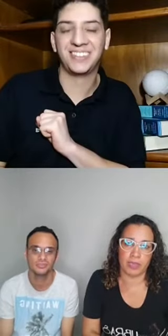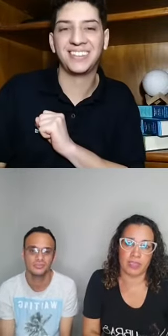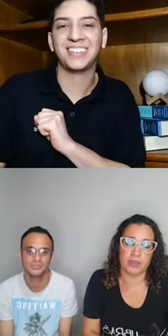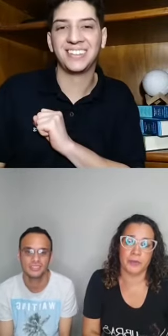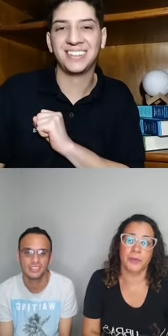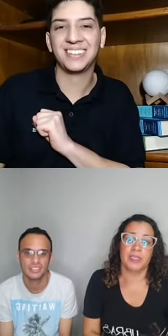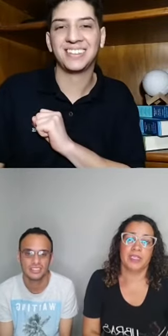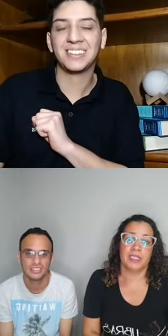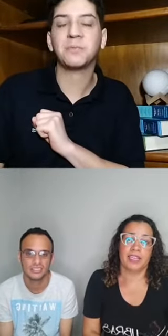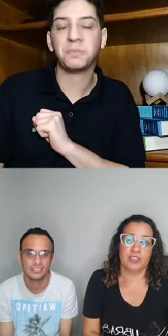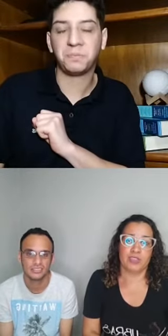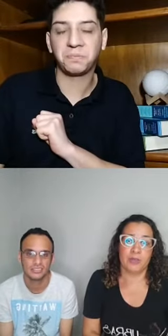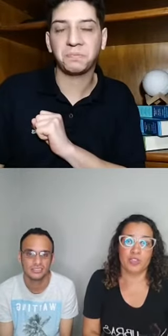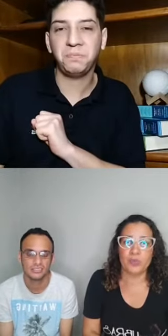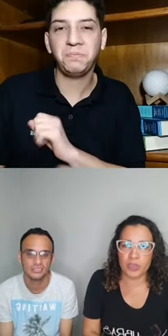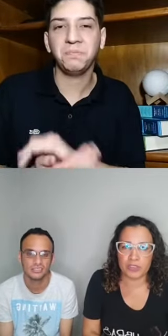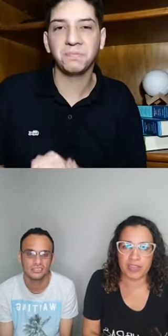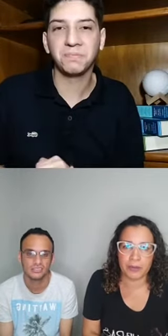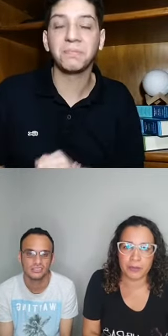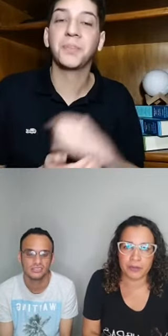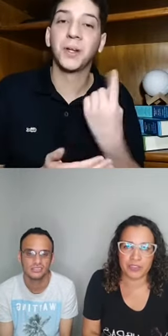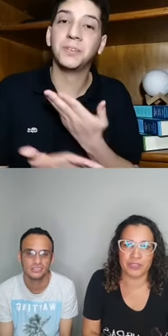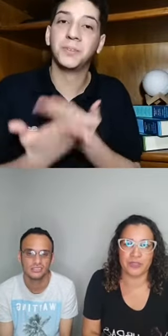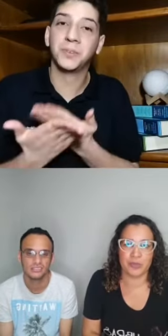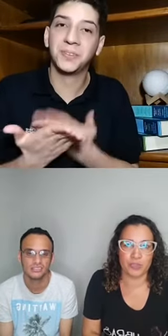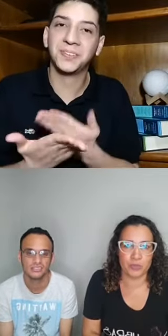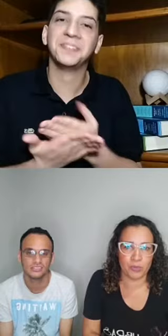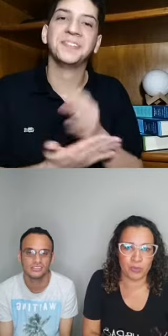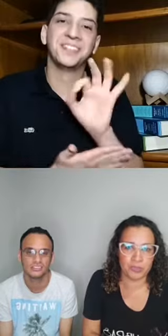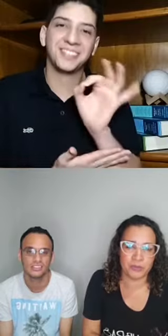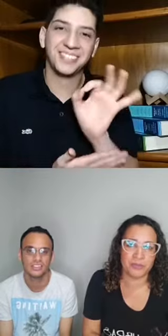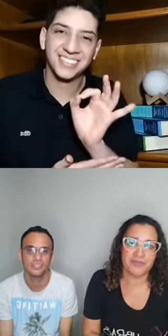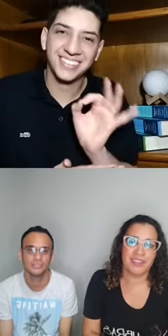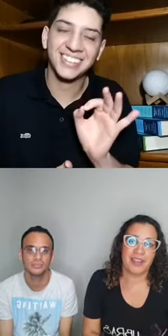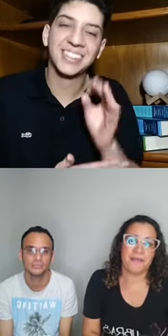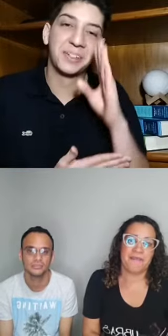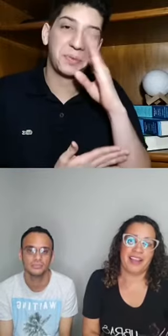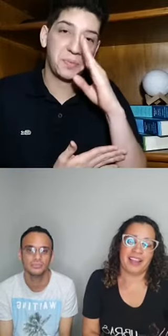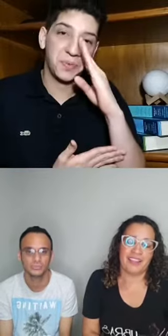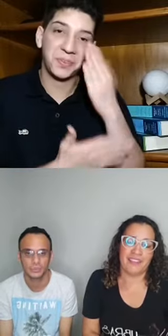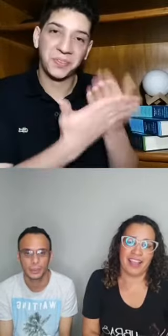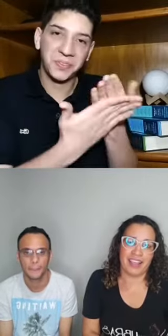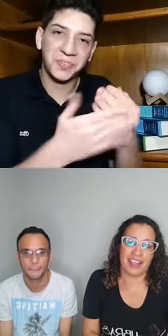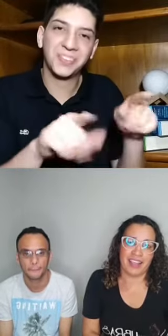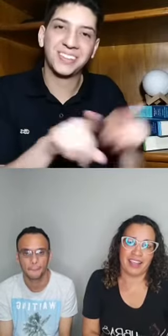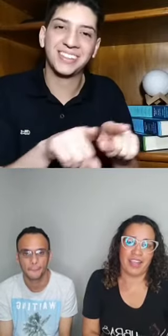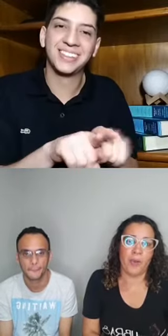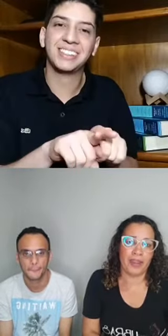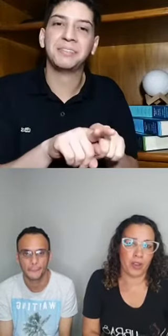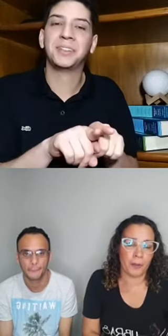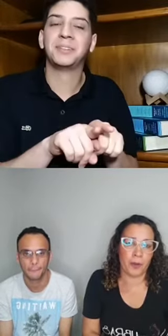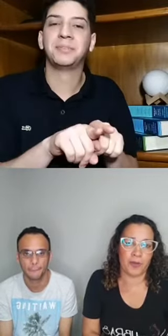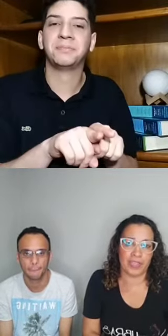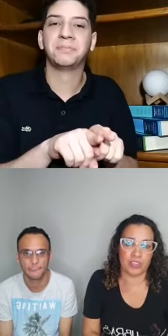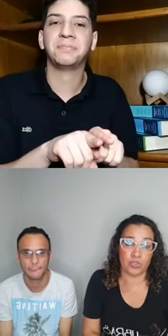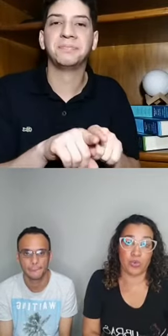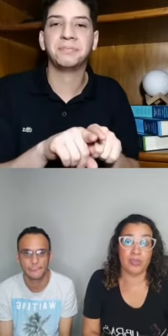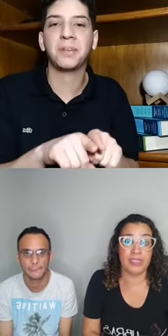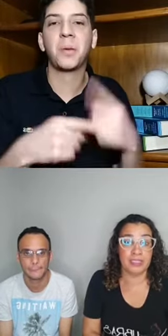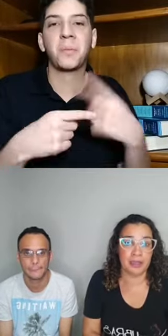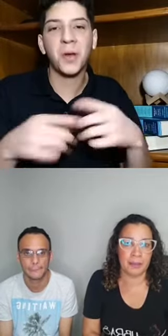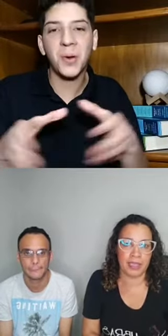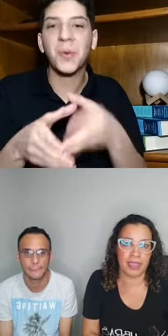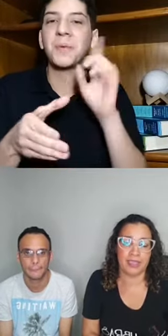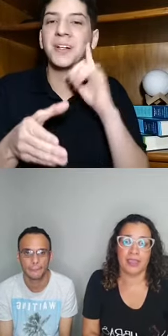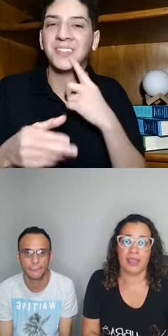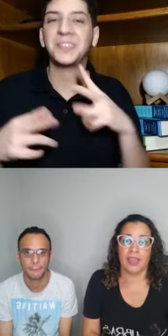isso mesmo, né? Estudamos muito, né, Bruno? Nós estudamos muito para levar, né, o melhor para a comunidade surda